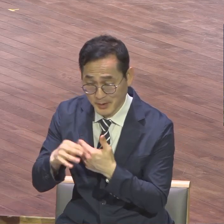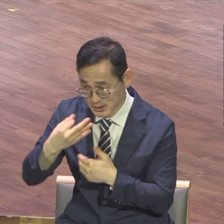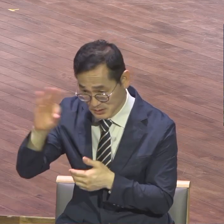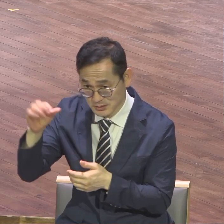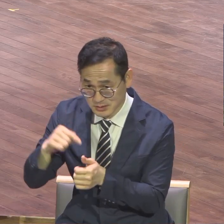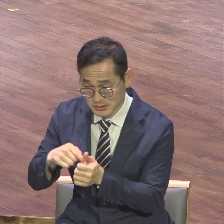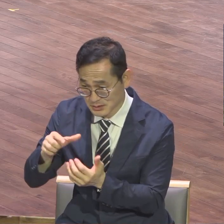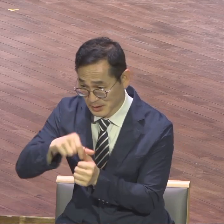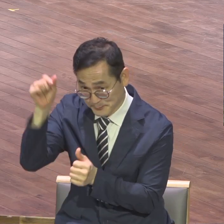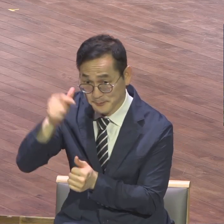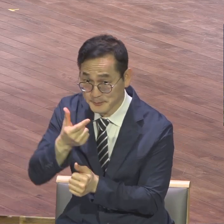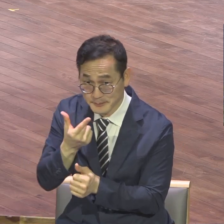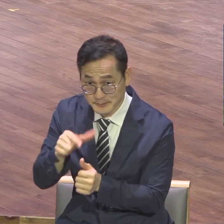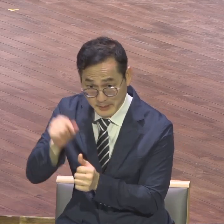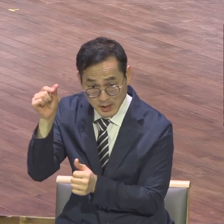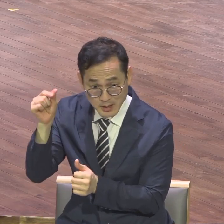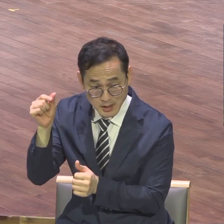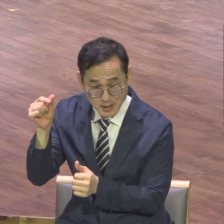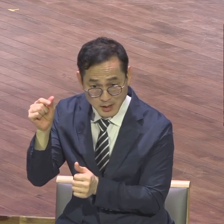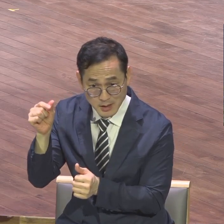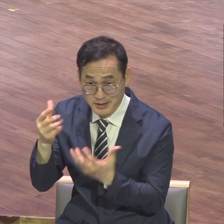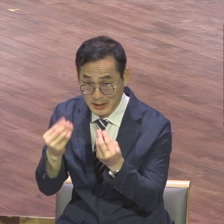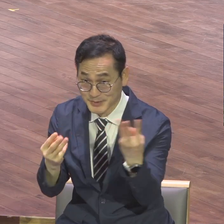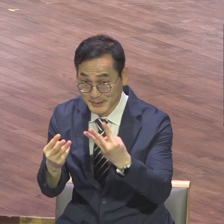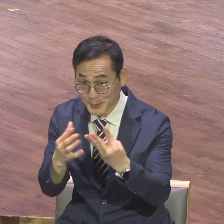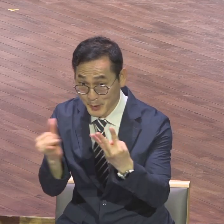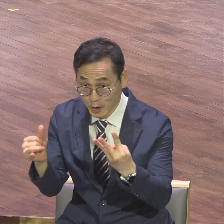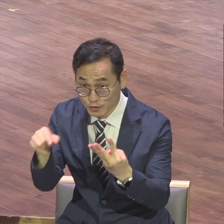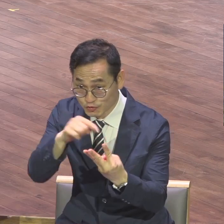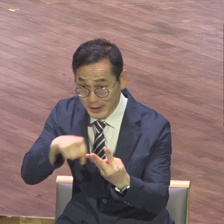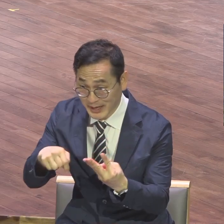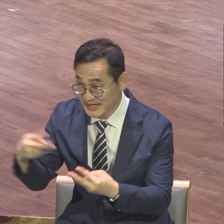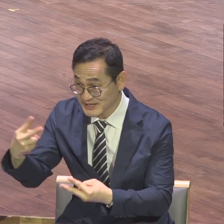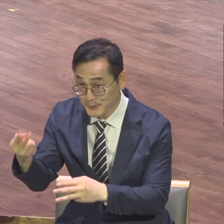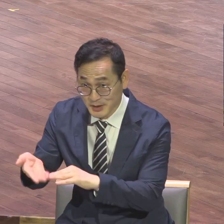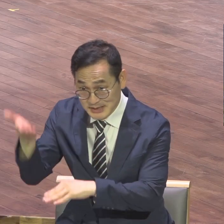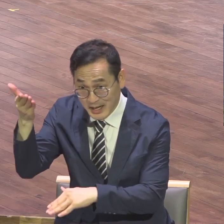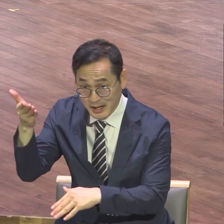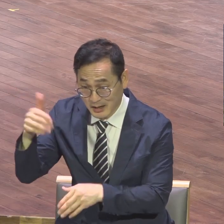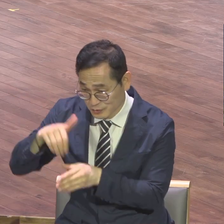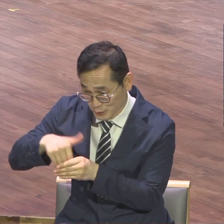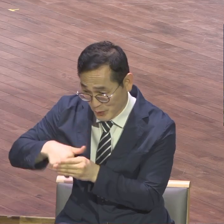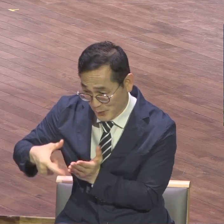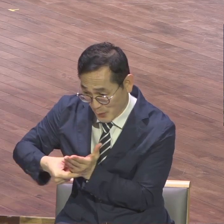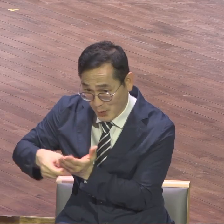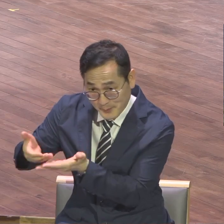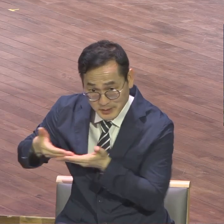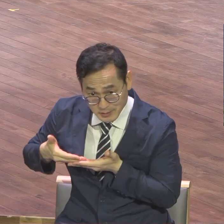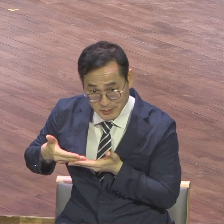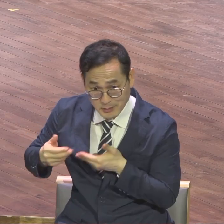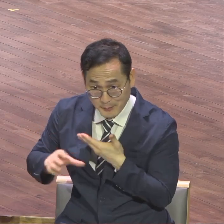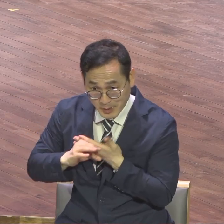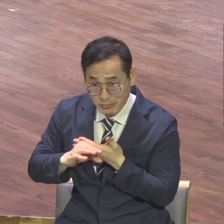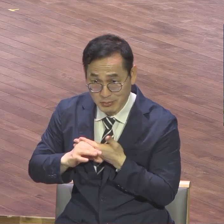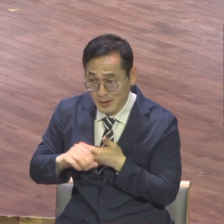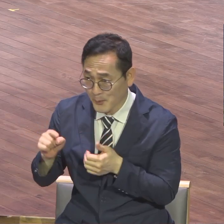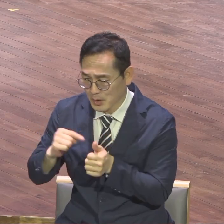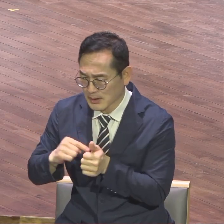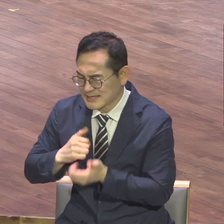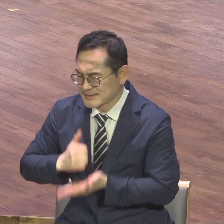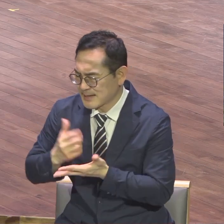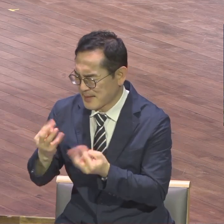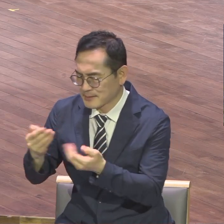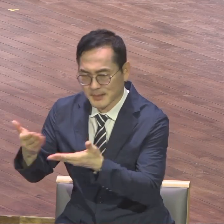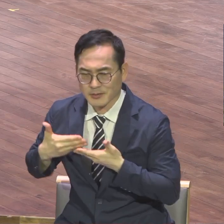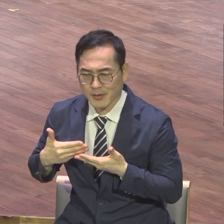그러면 3분의 2가 나오는데 2천명이 나와야 되는데 얼마나 섰다가 돼야 나오겠어요. 얼마나 그 교회에서 막 인정받아 나오겠냐고 모든